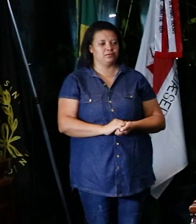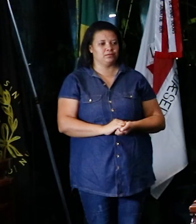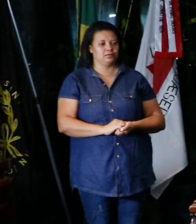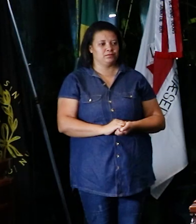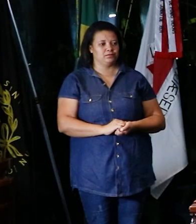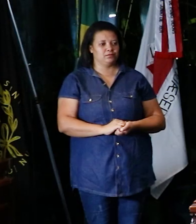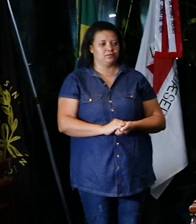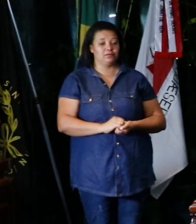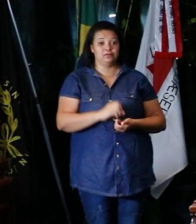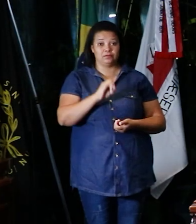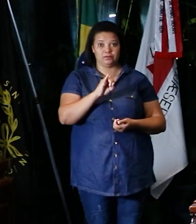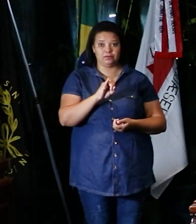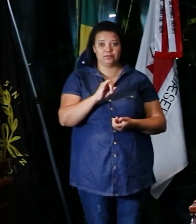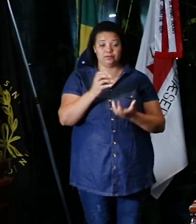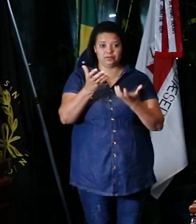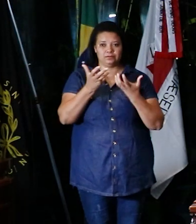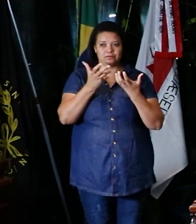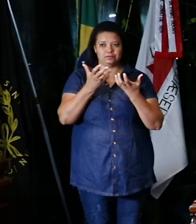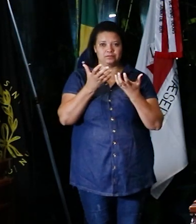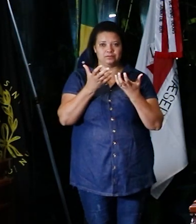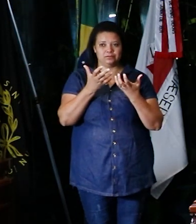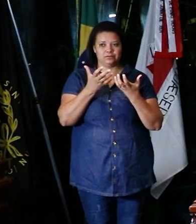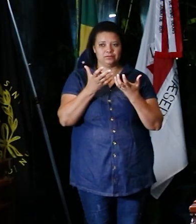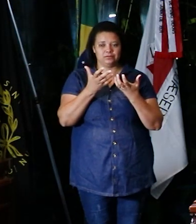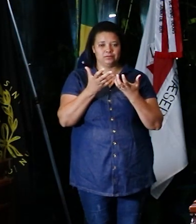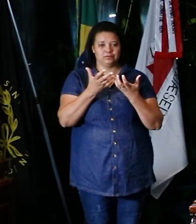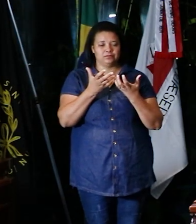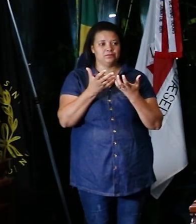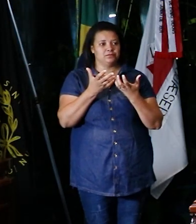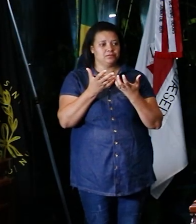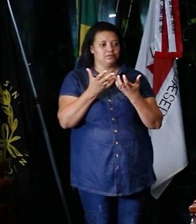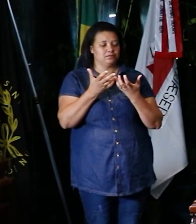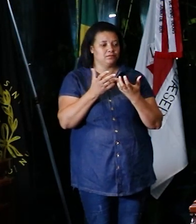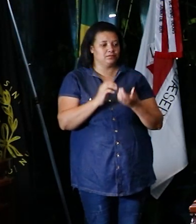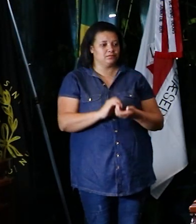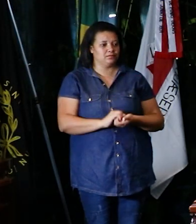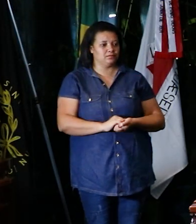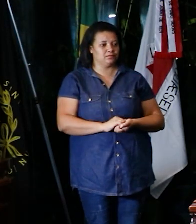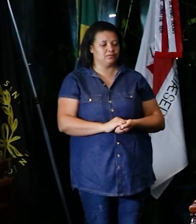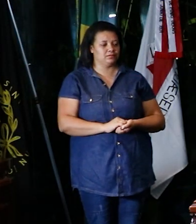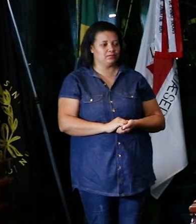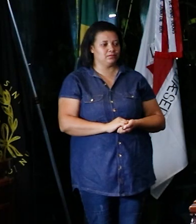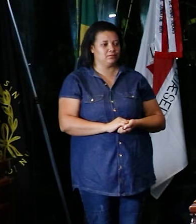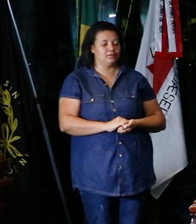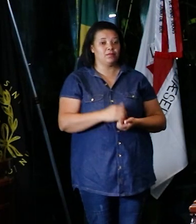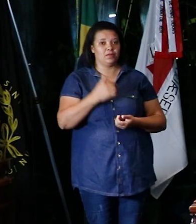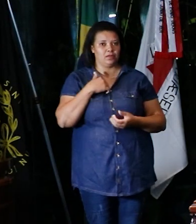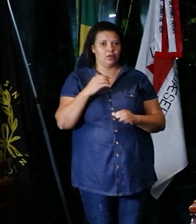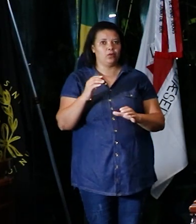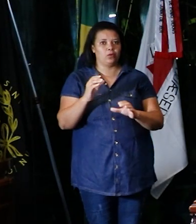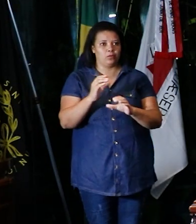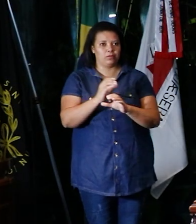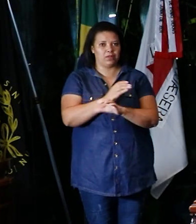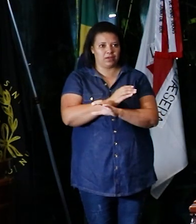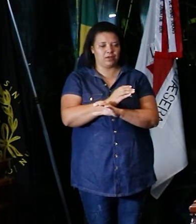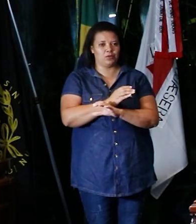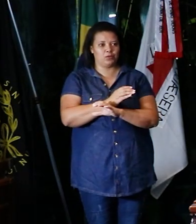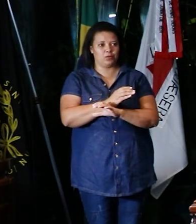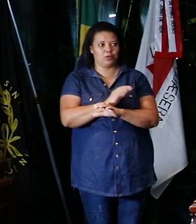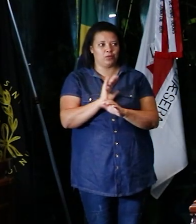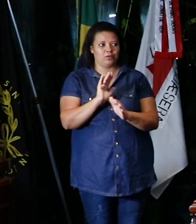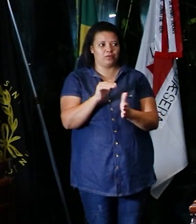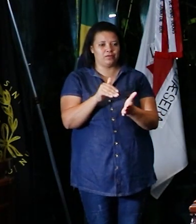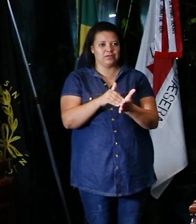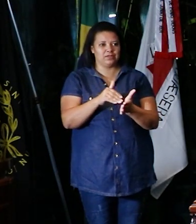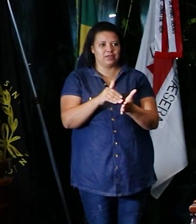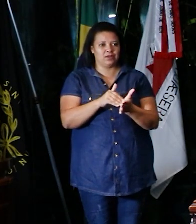se interessar, eu completo um pouco desse retrato de